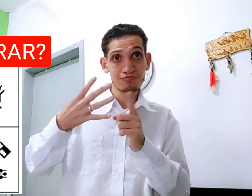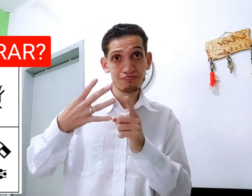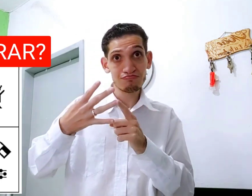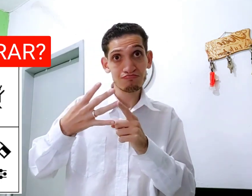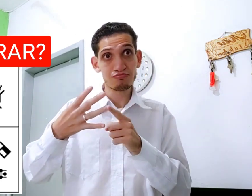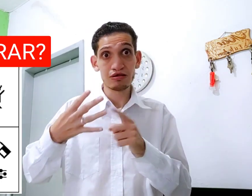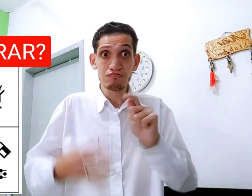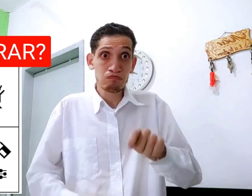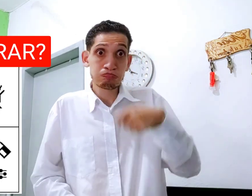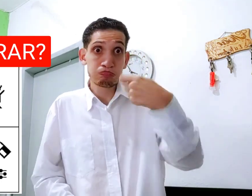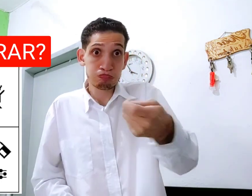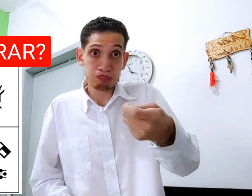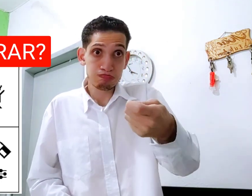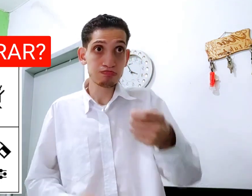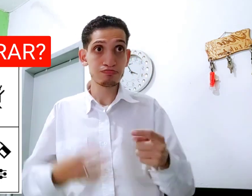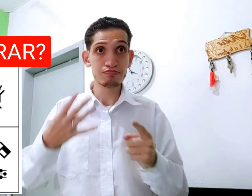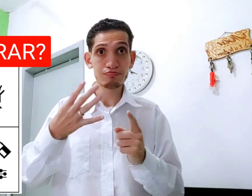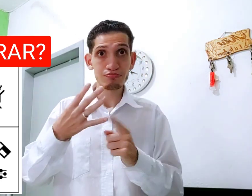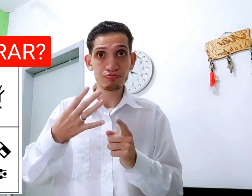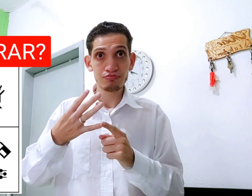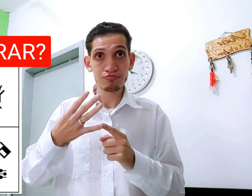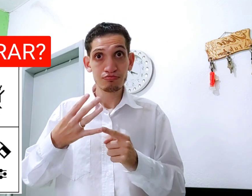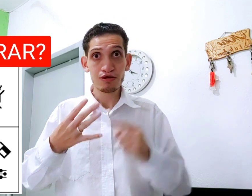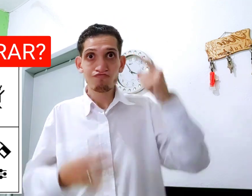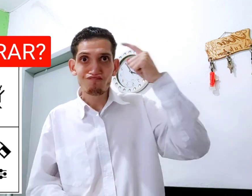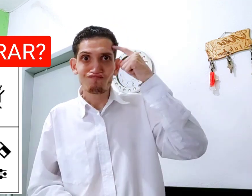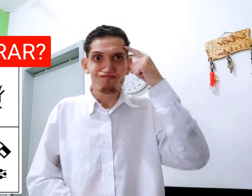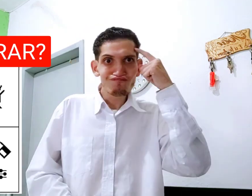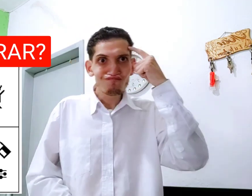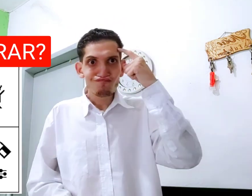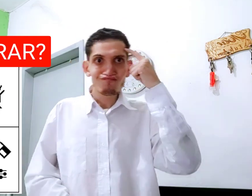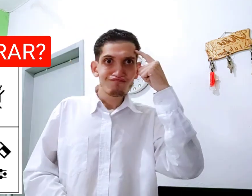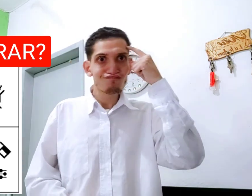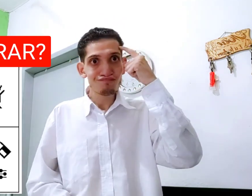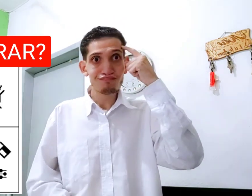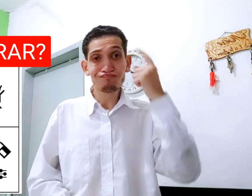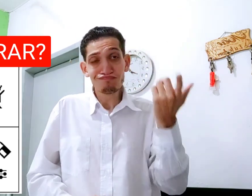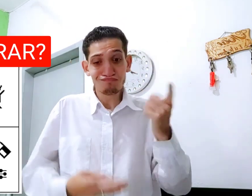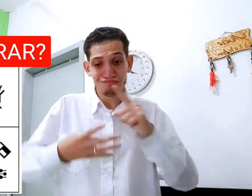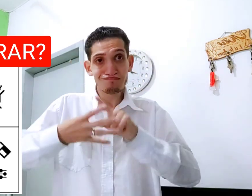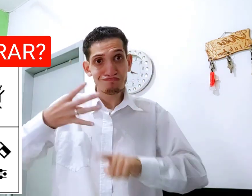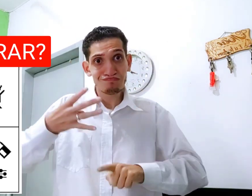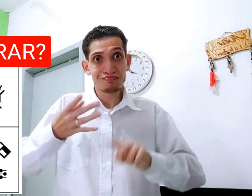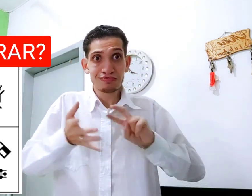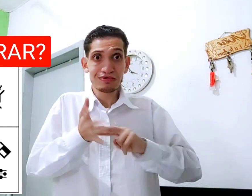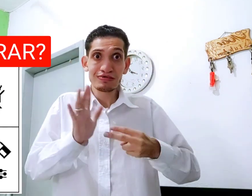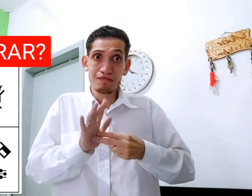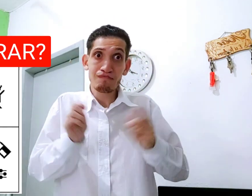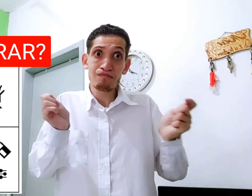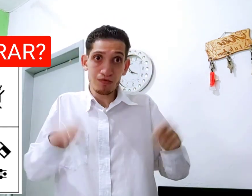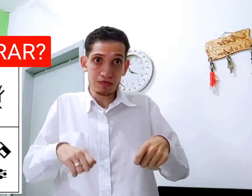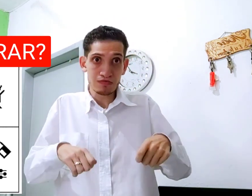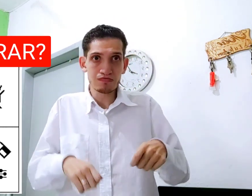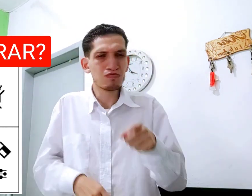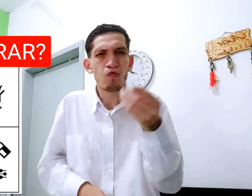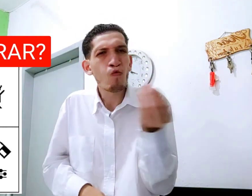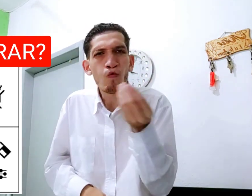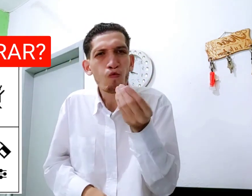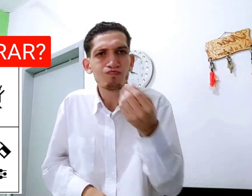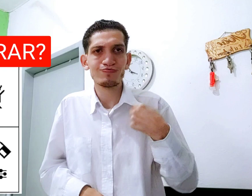atenção, sinal, isso é, e pensar. Então esses quatro são